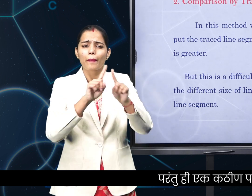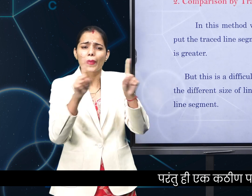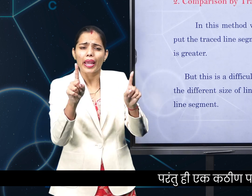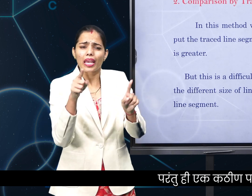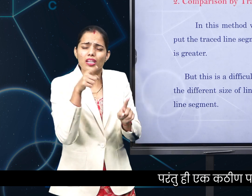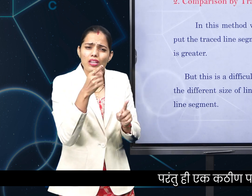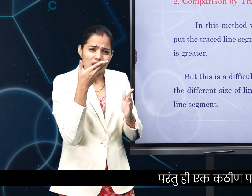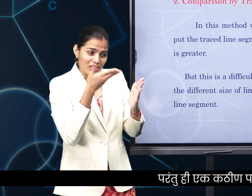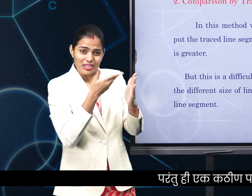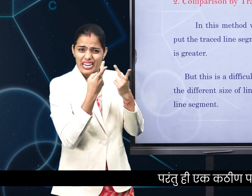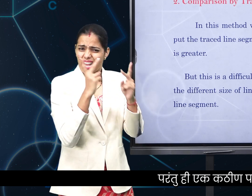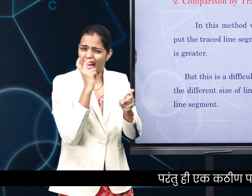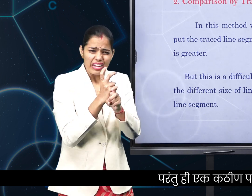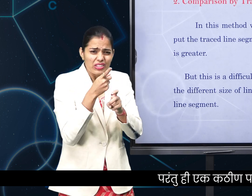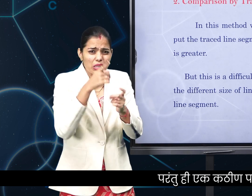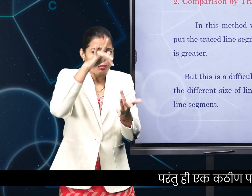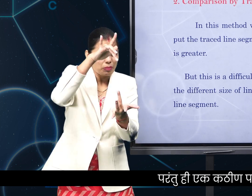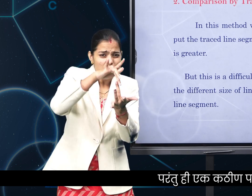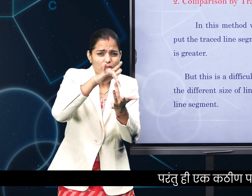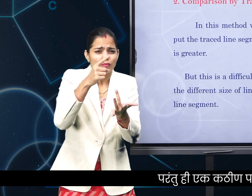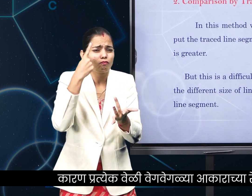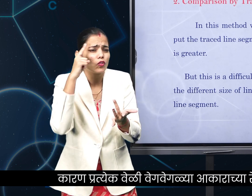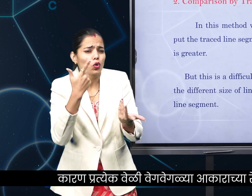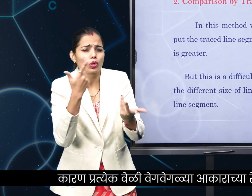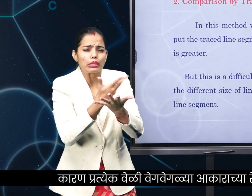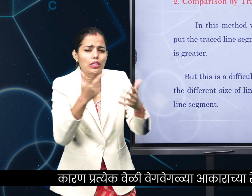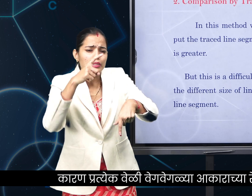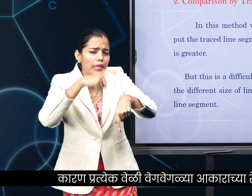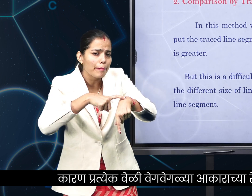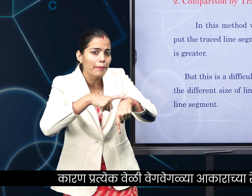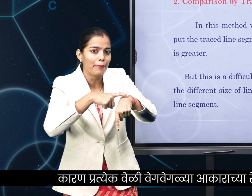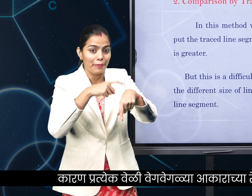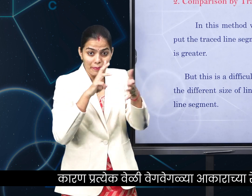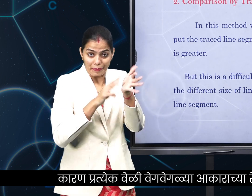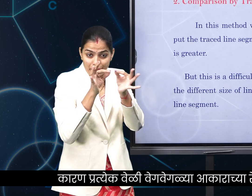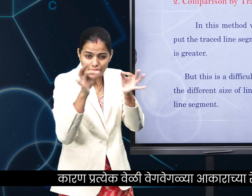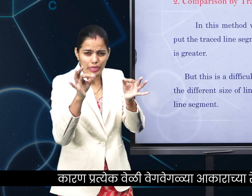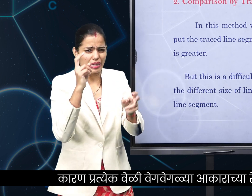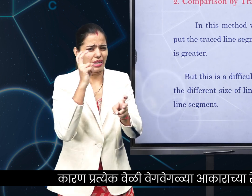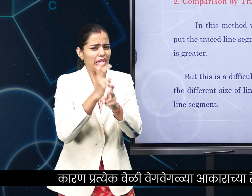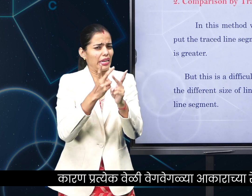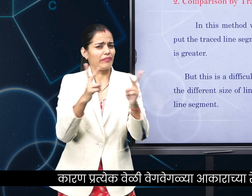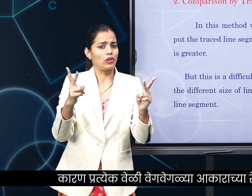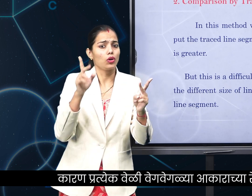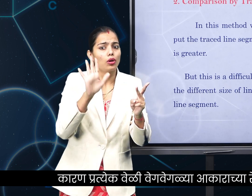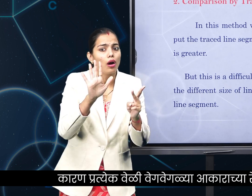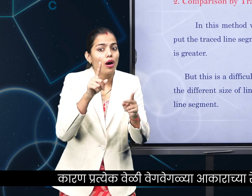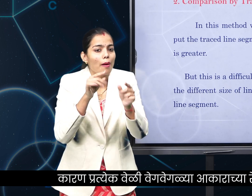परंतु ही एक कठीण पद्धत आहे, कारण प्रत्येक वेळी वेगवेगळ्या आकाराच्या रेषाखंडांचे मोजमाप